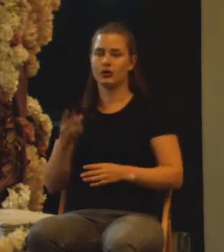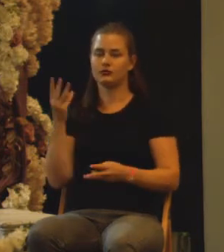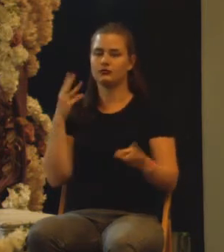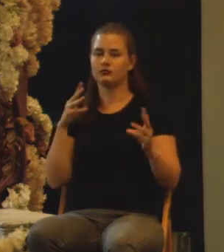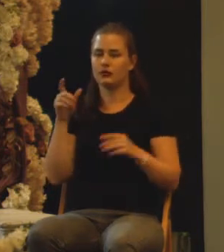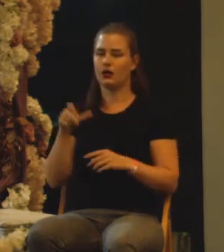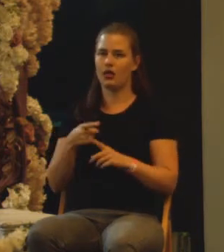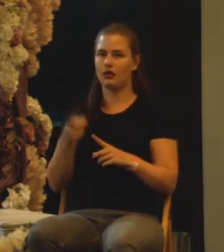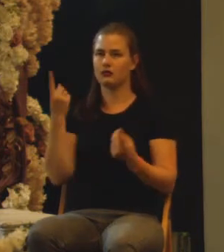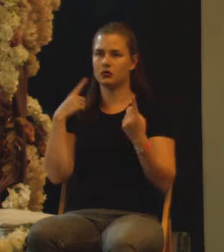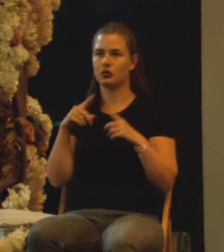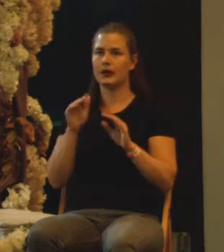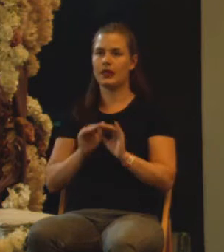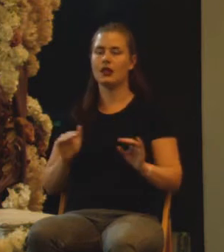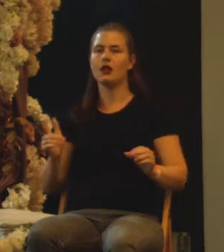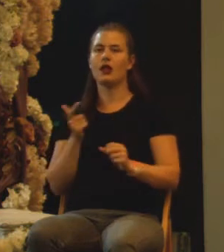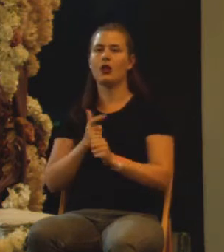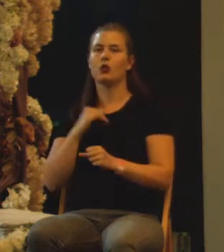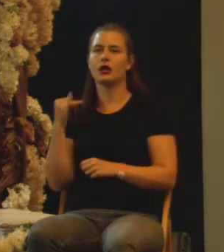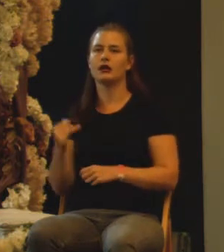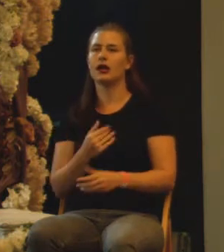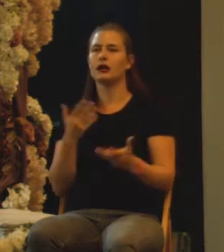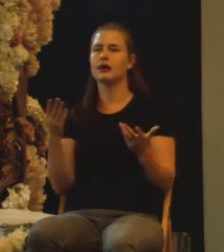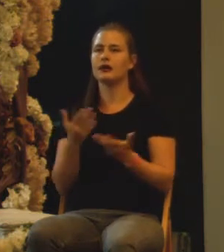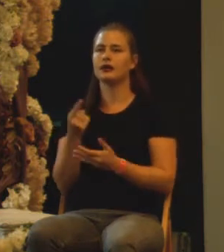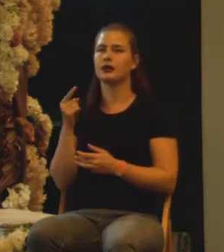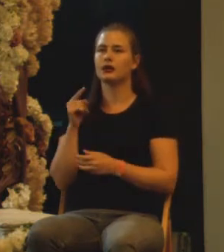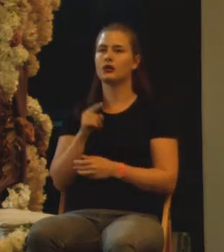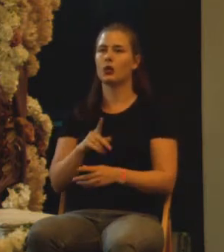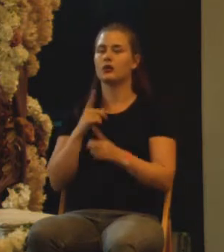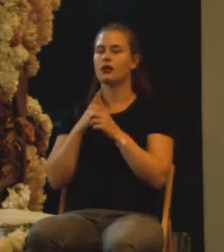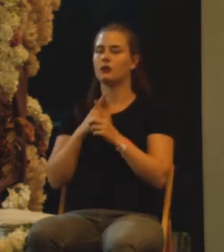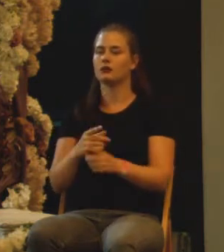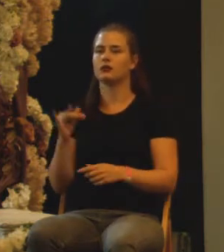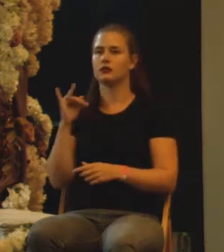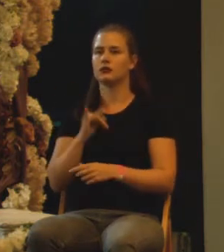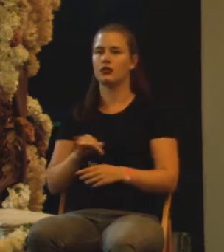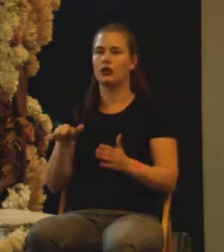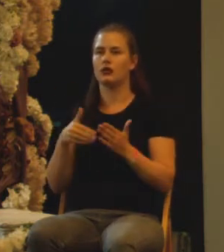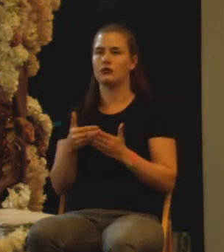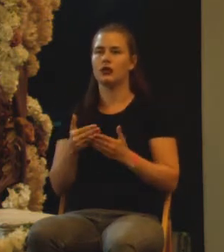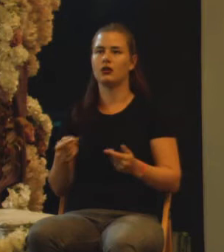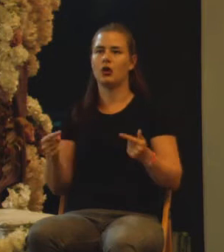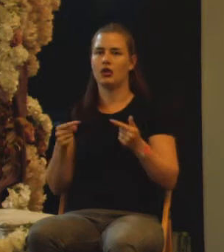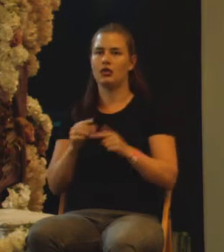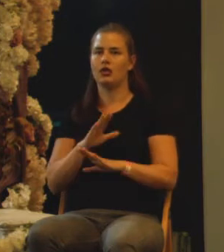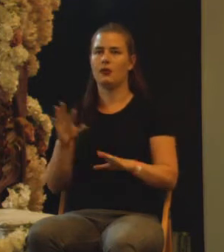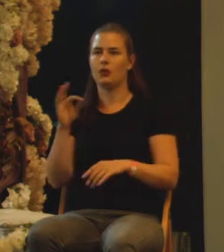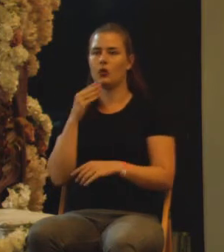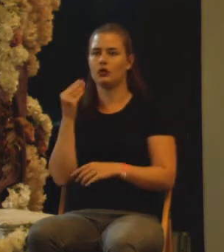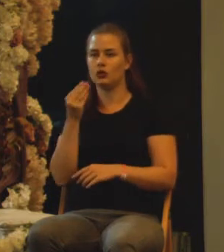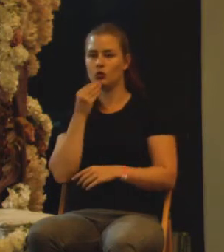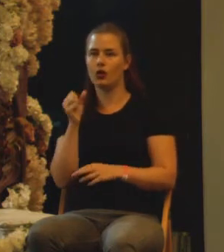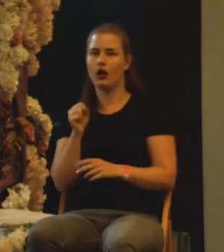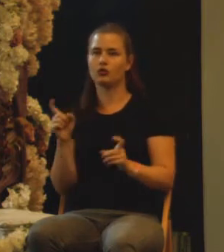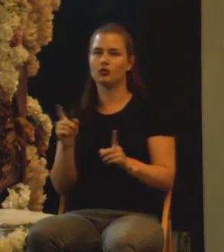это придумали. Детям очень интересны какие-то вот сопутствующие истории, да, вот непосредственно не про еду, а что-то